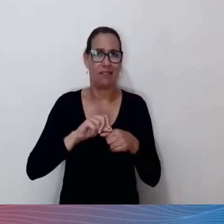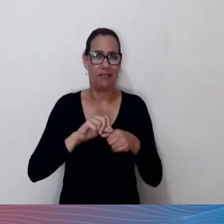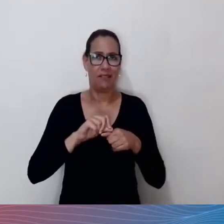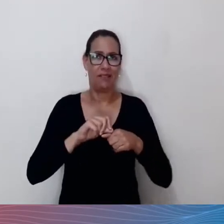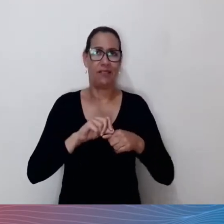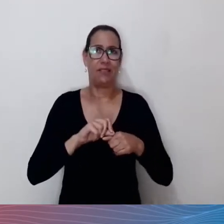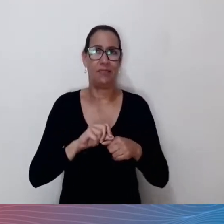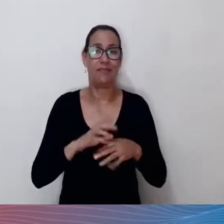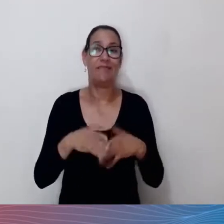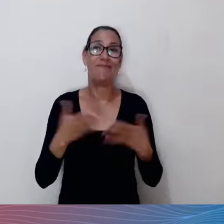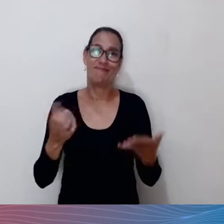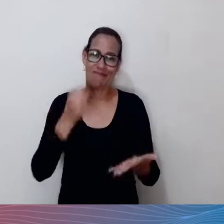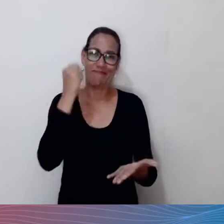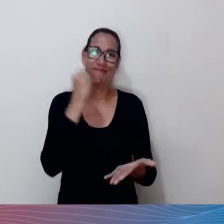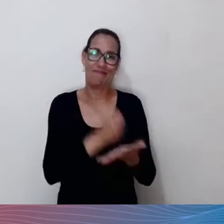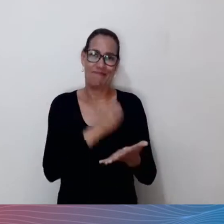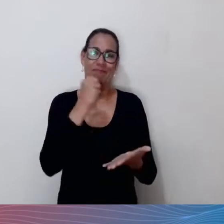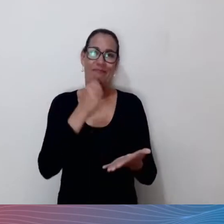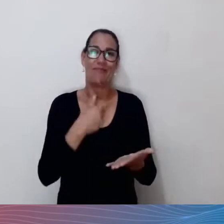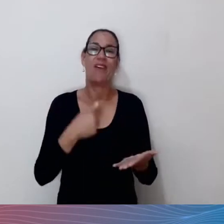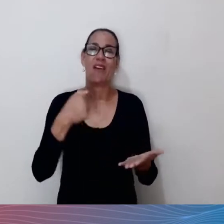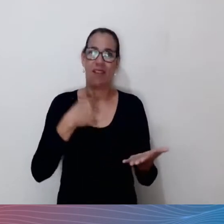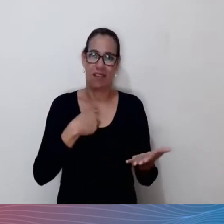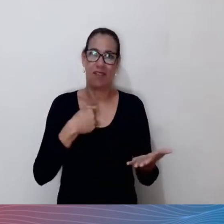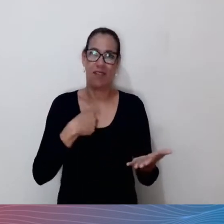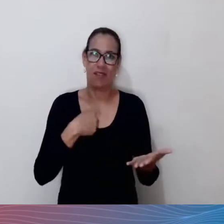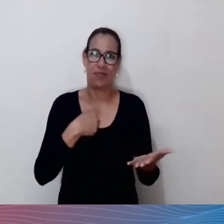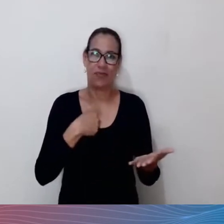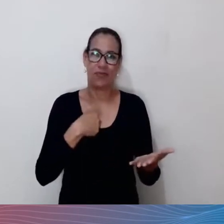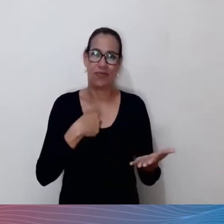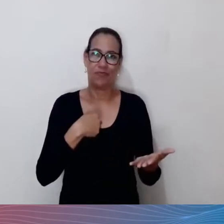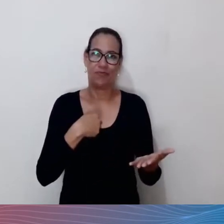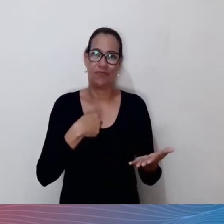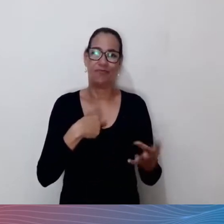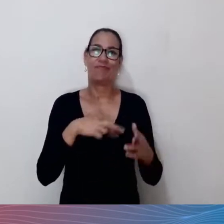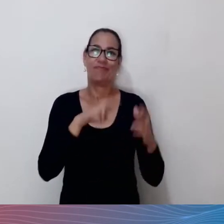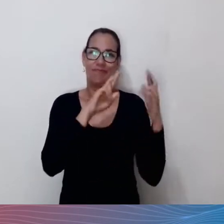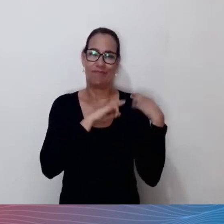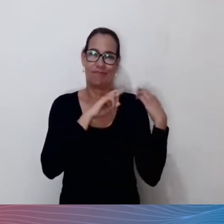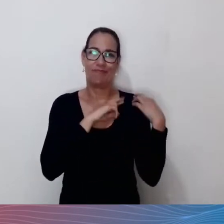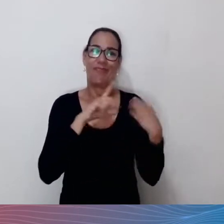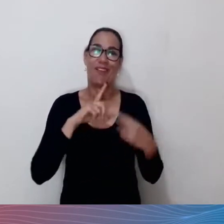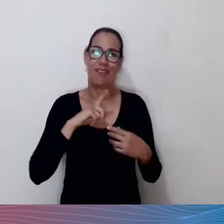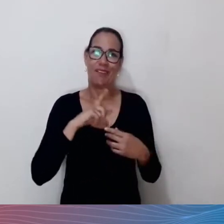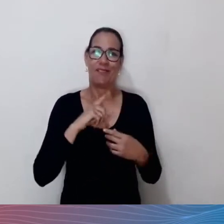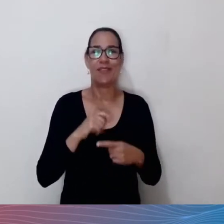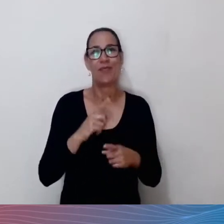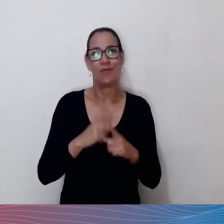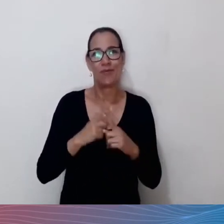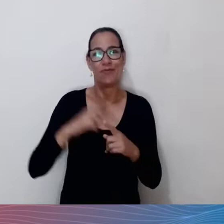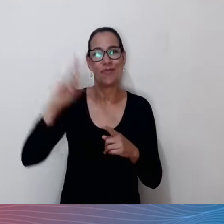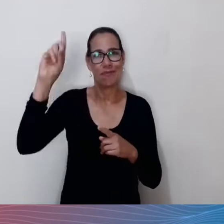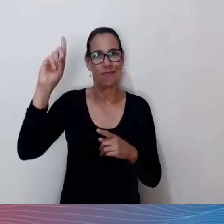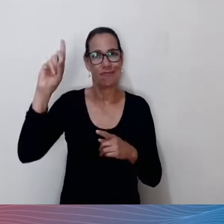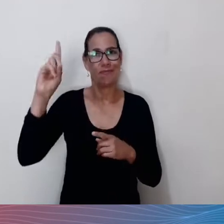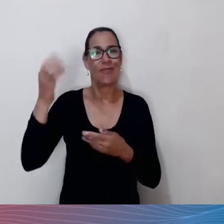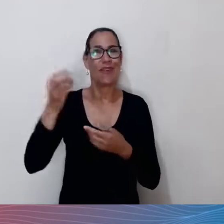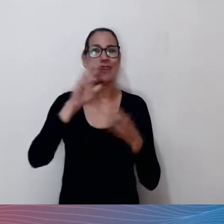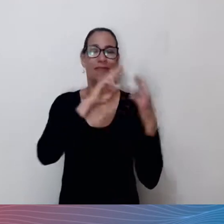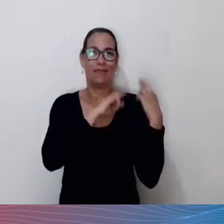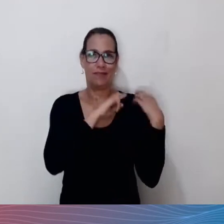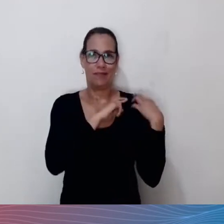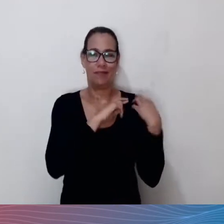né, que eu sou enviado de Deus. Então, também nós lemos isso em Atos capítulo 2,